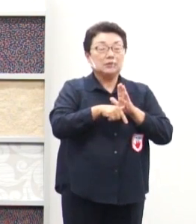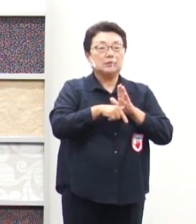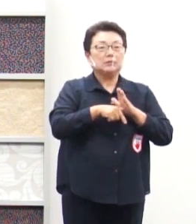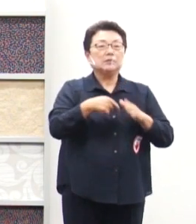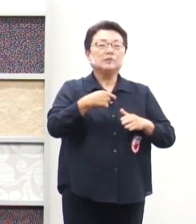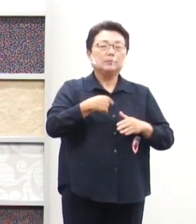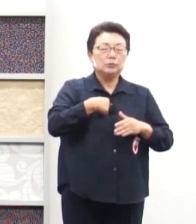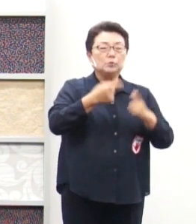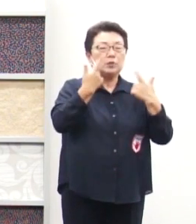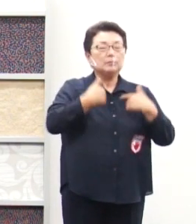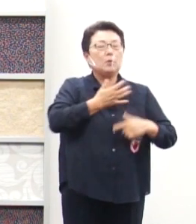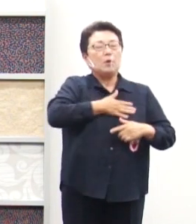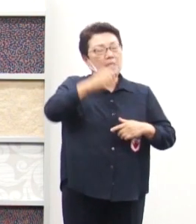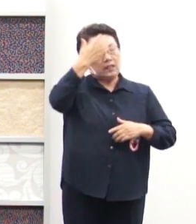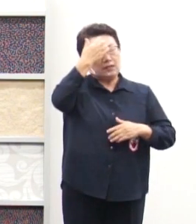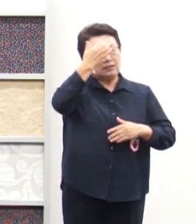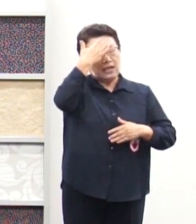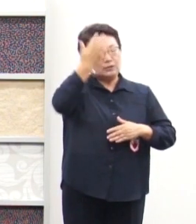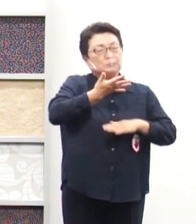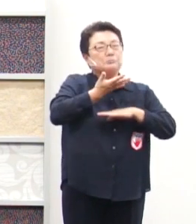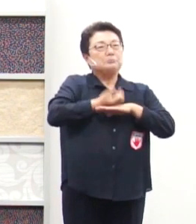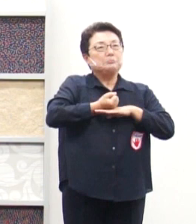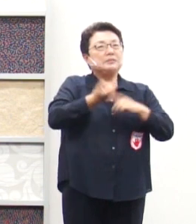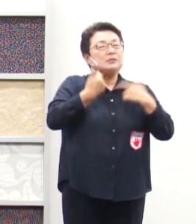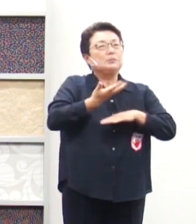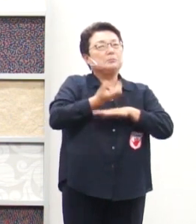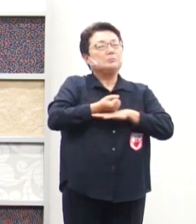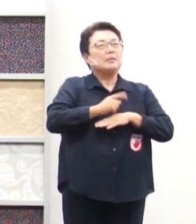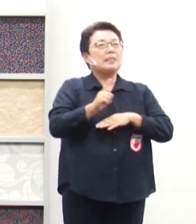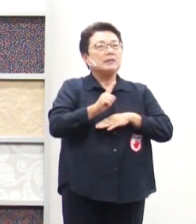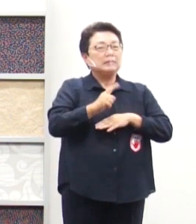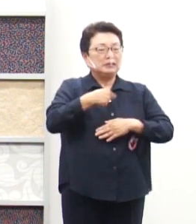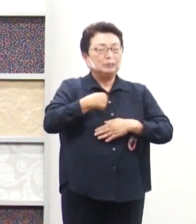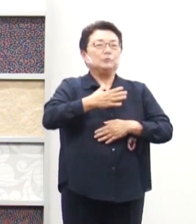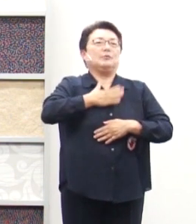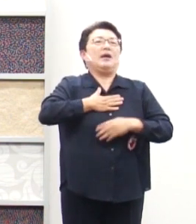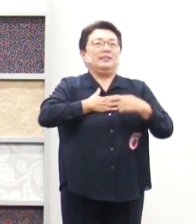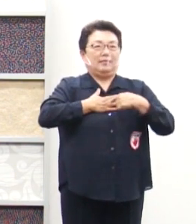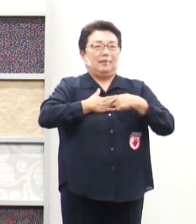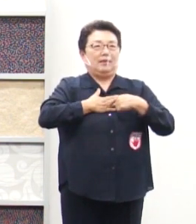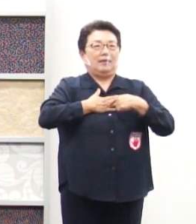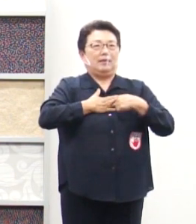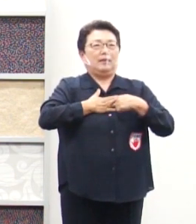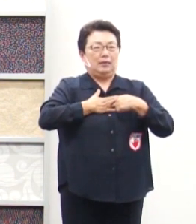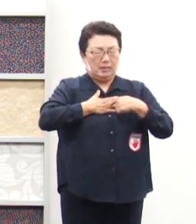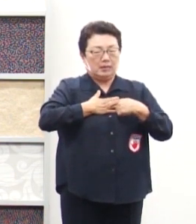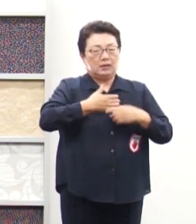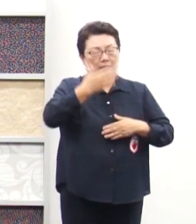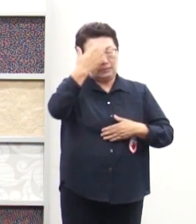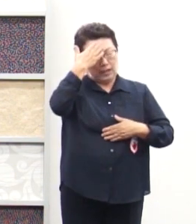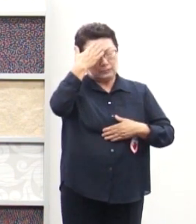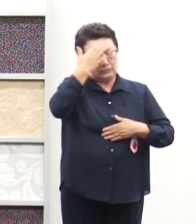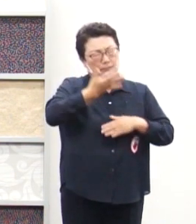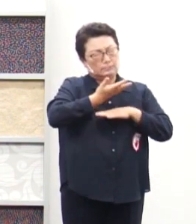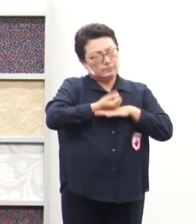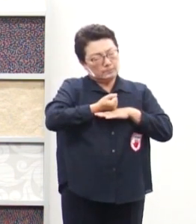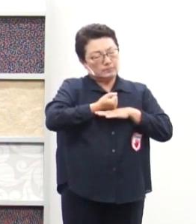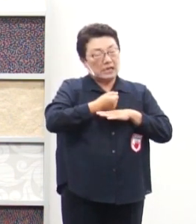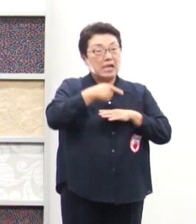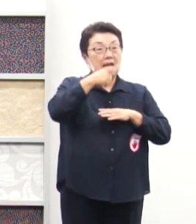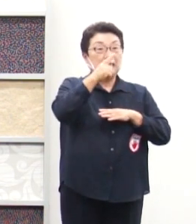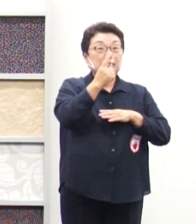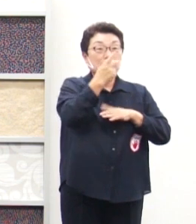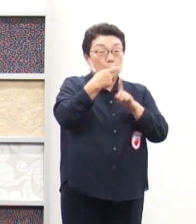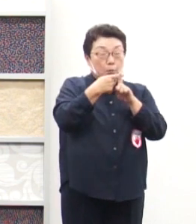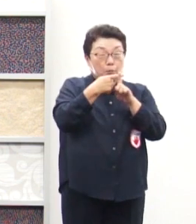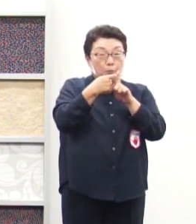自分の平熱というのをちゃんと理解をしていただいて、やはり平熱より1度以上高